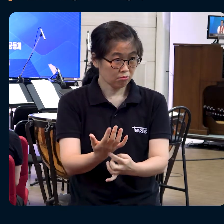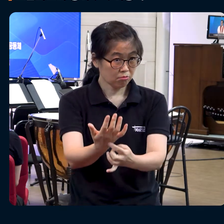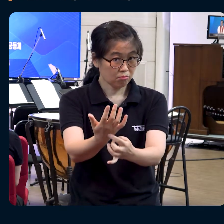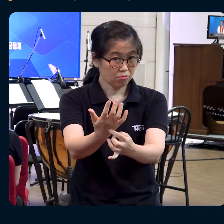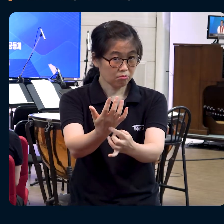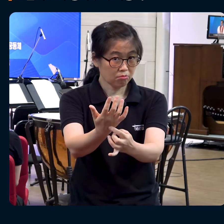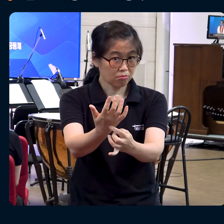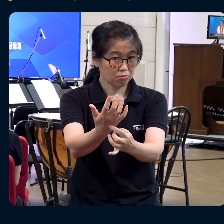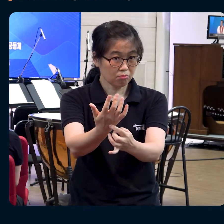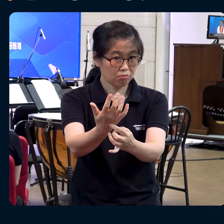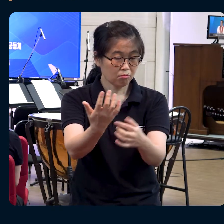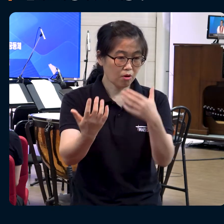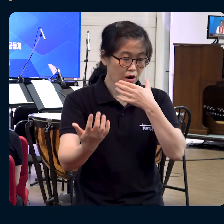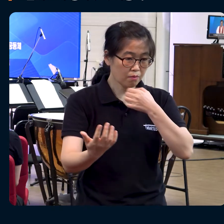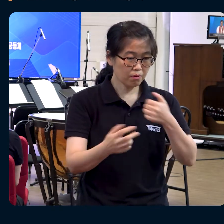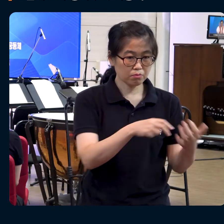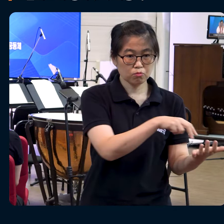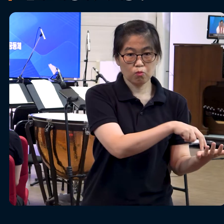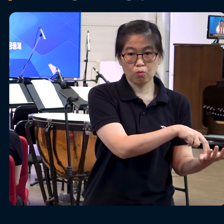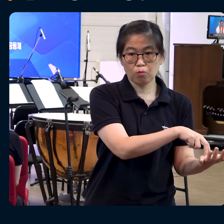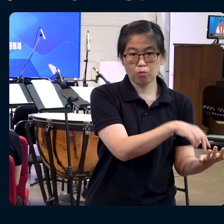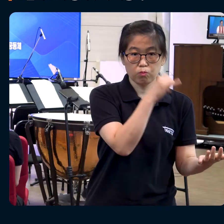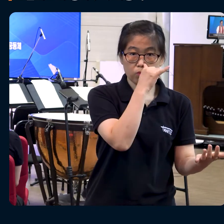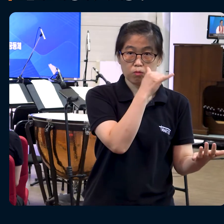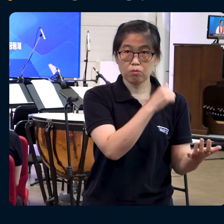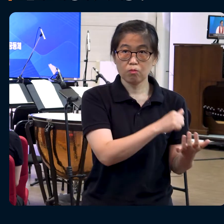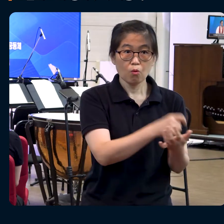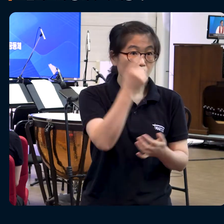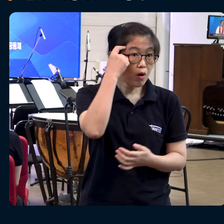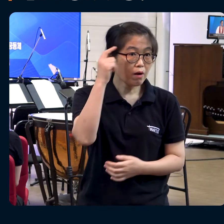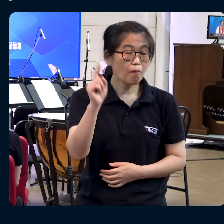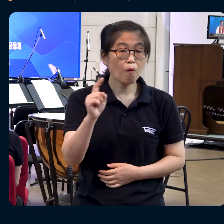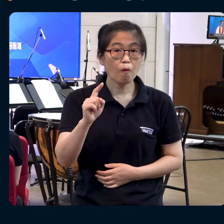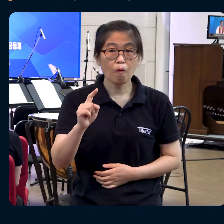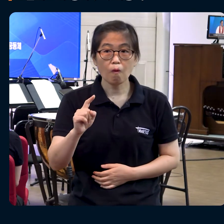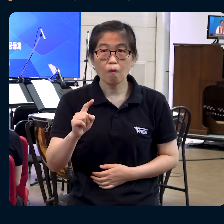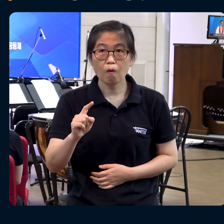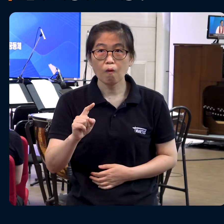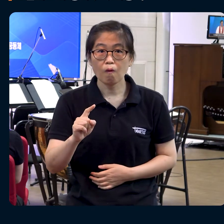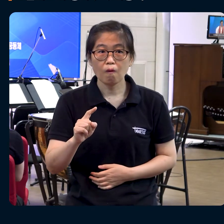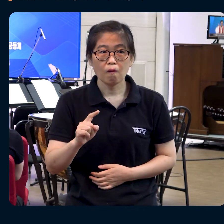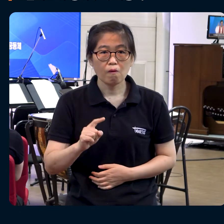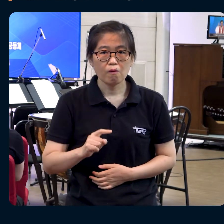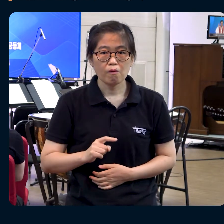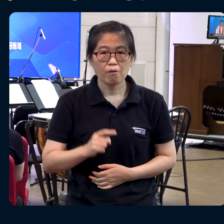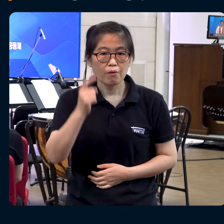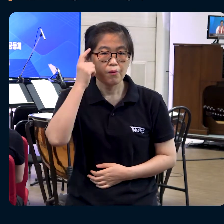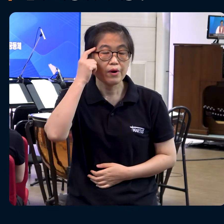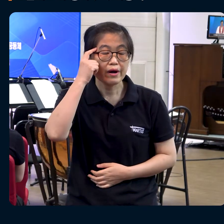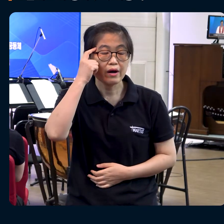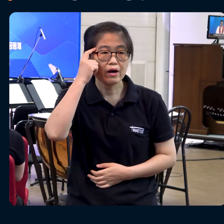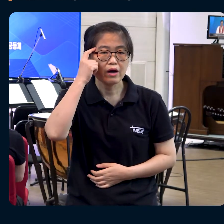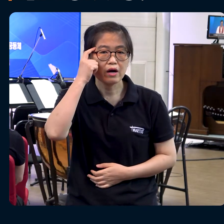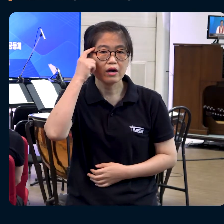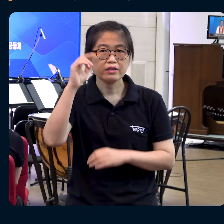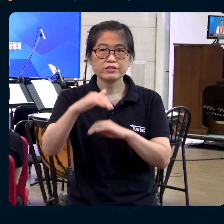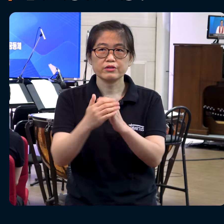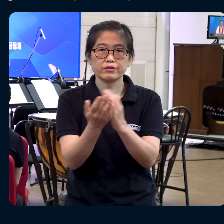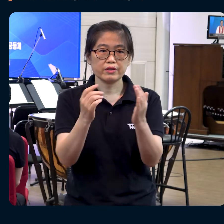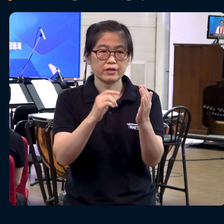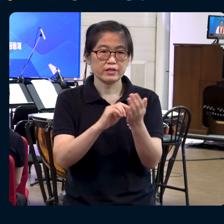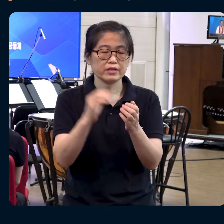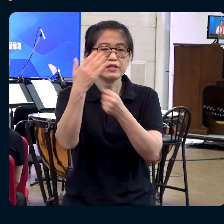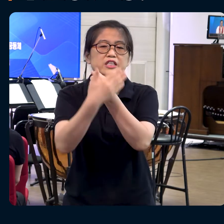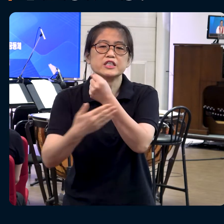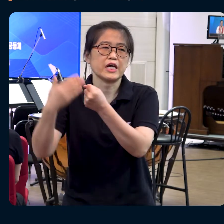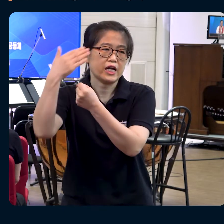있어요. 이건 뭐야? 이렇게 된 거죠. 그런데 그 답이 아주 분명하죠. 그렇습니다.